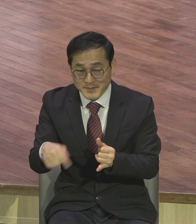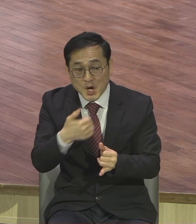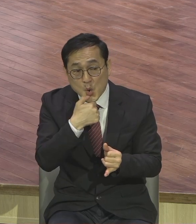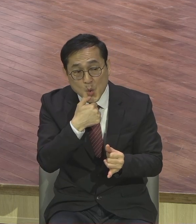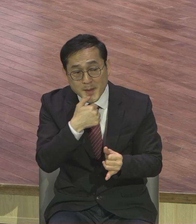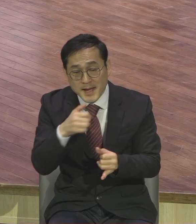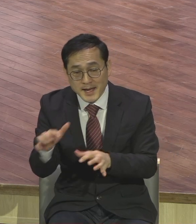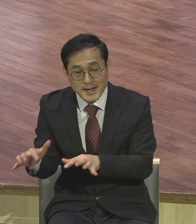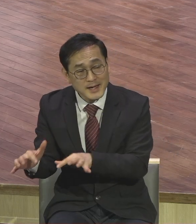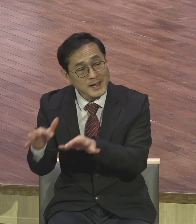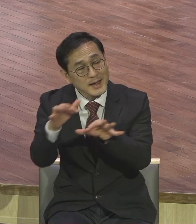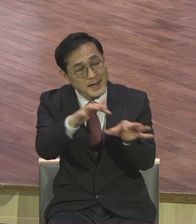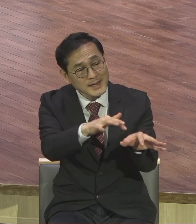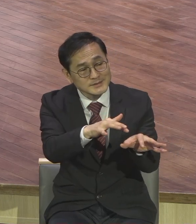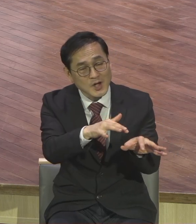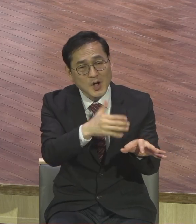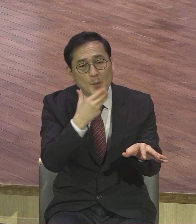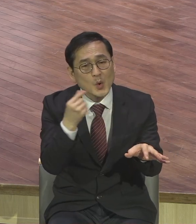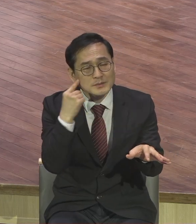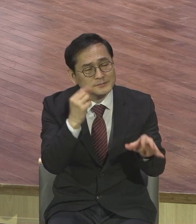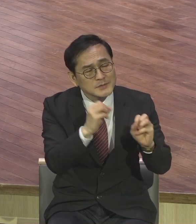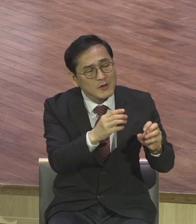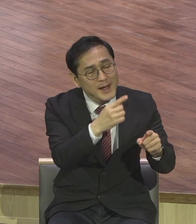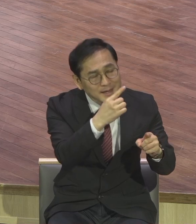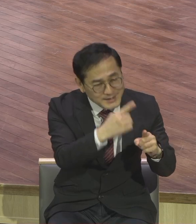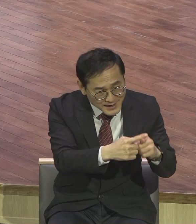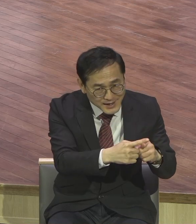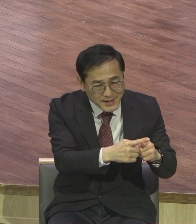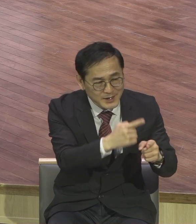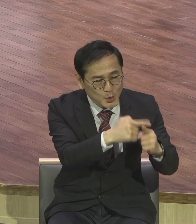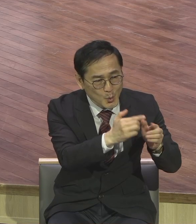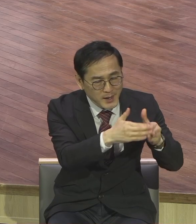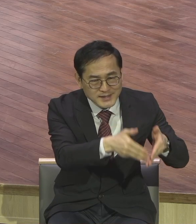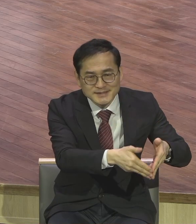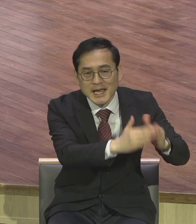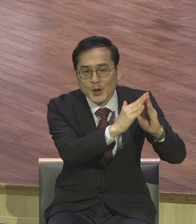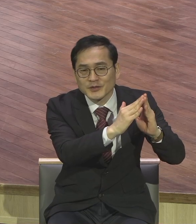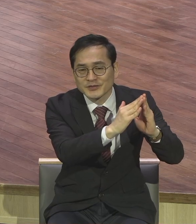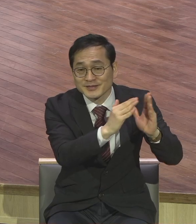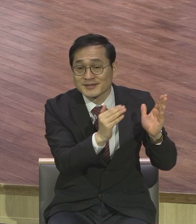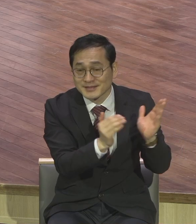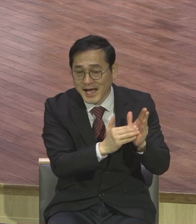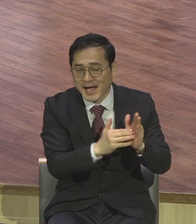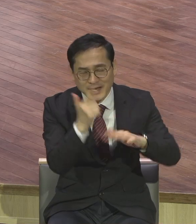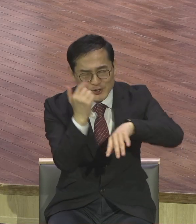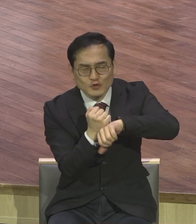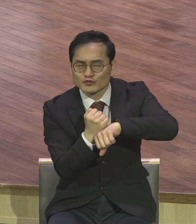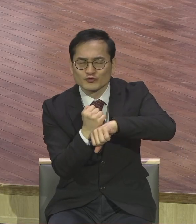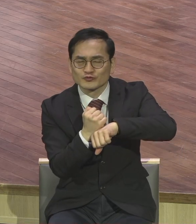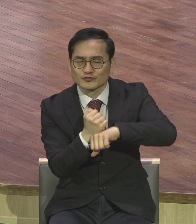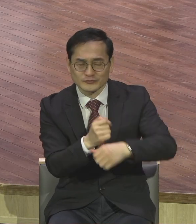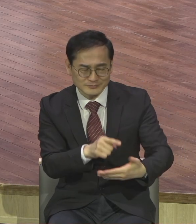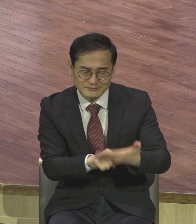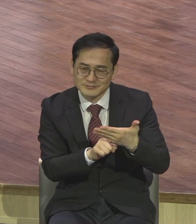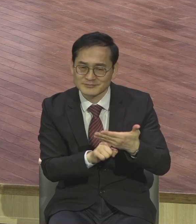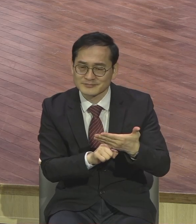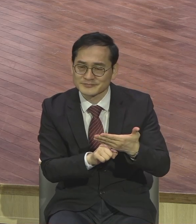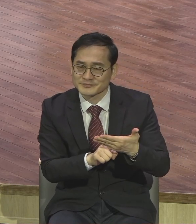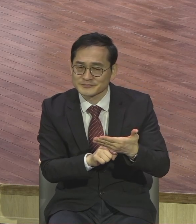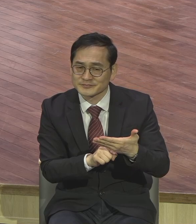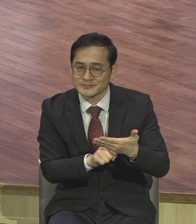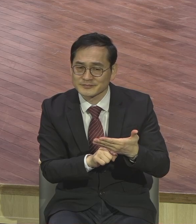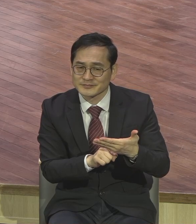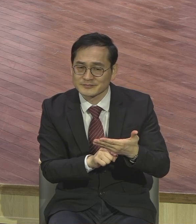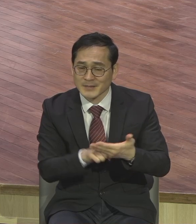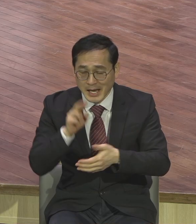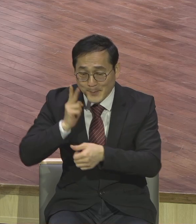복음 증거하다가 교회를 세웠다라고 신학자들은 그렇게 말을 하고 있습니다. 사도 바울이